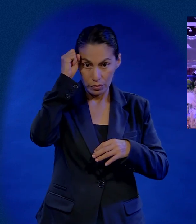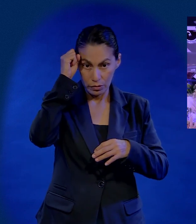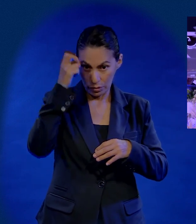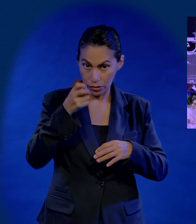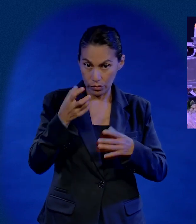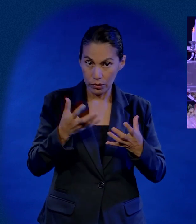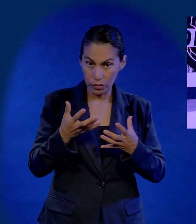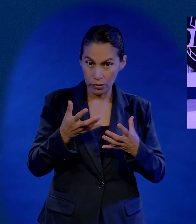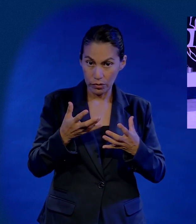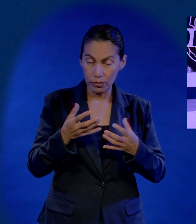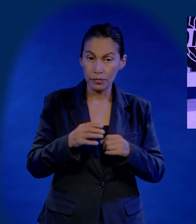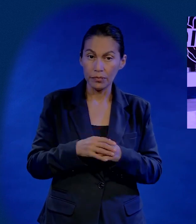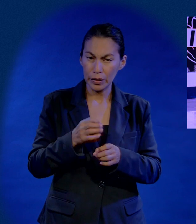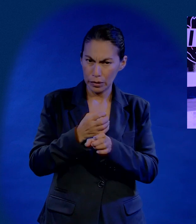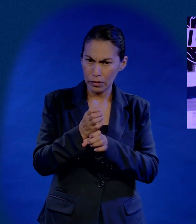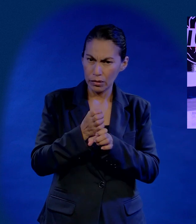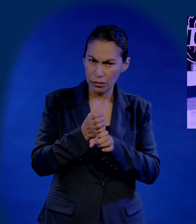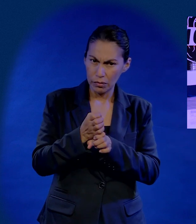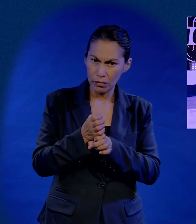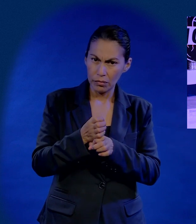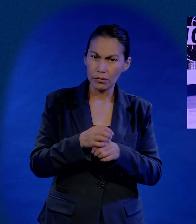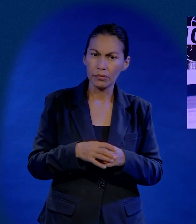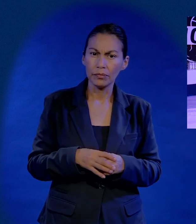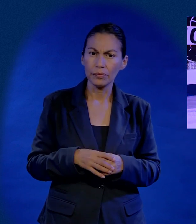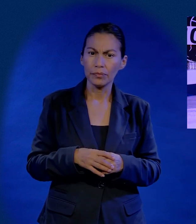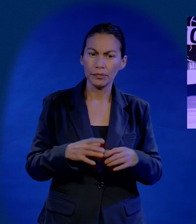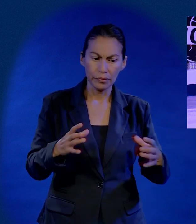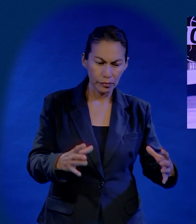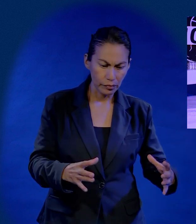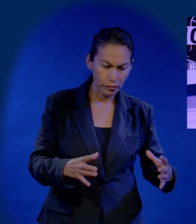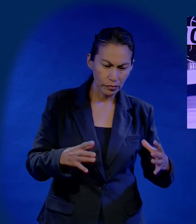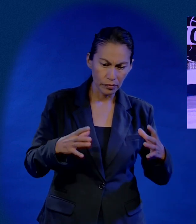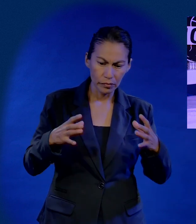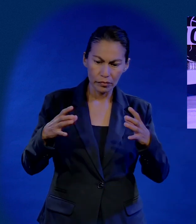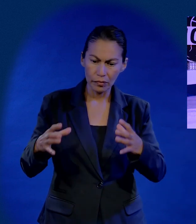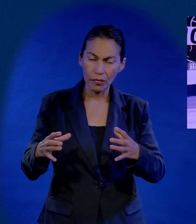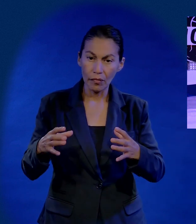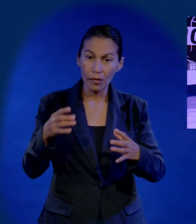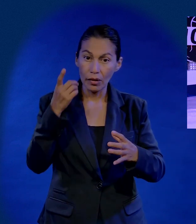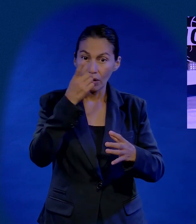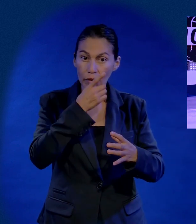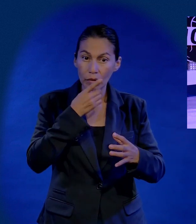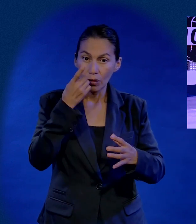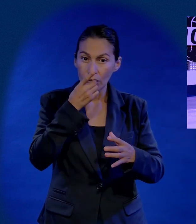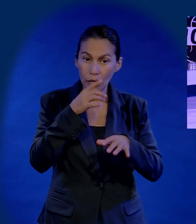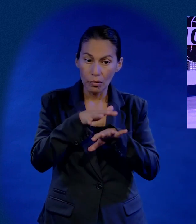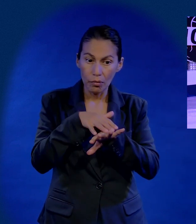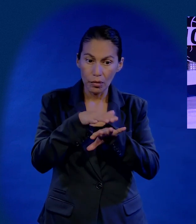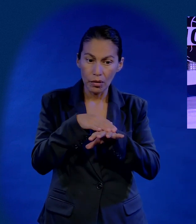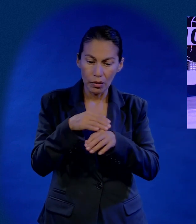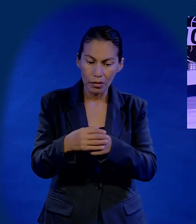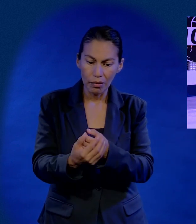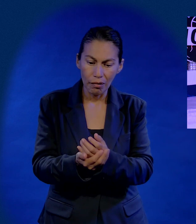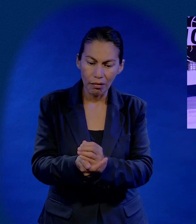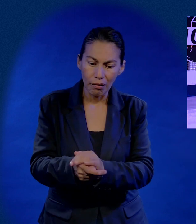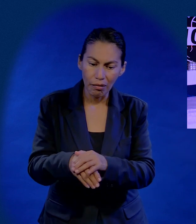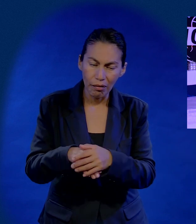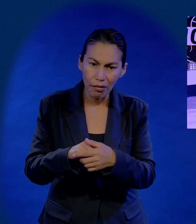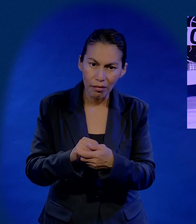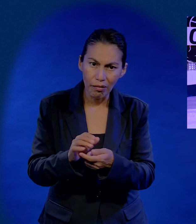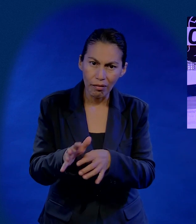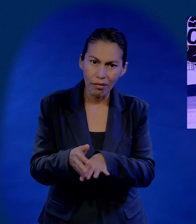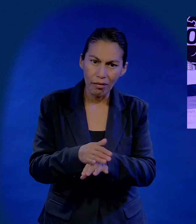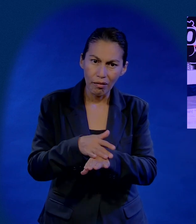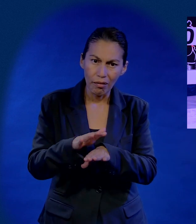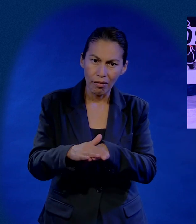tomó agua, trabajo de los siervos, de los criados, y empezó a lavar